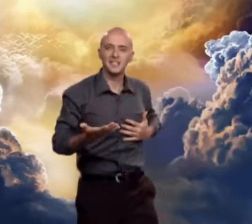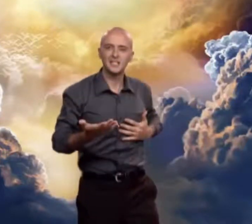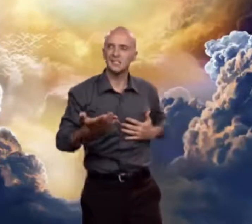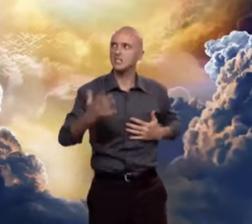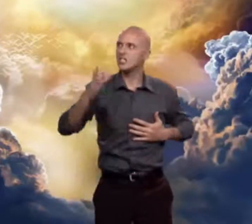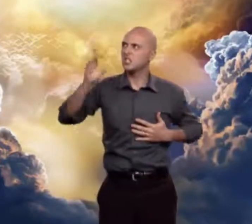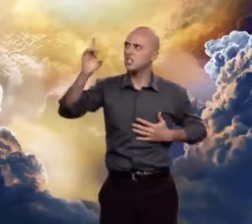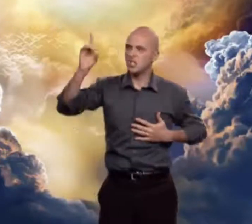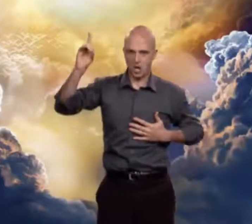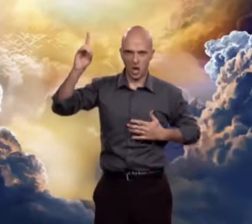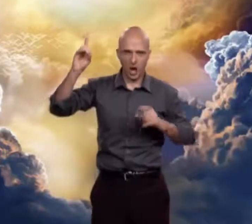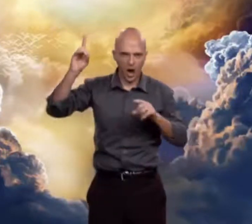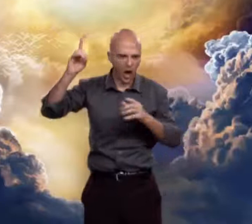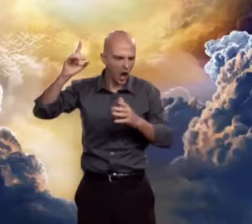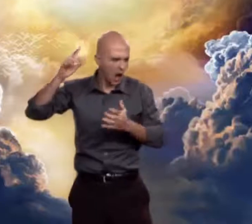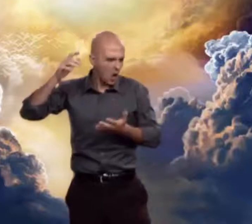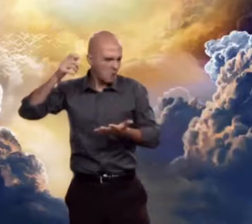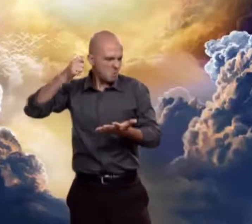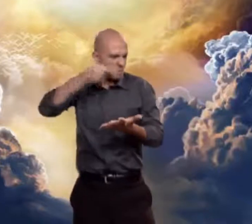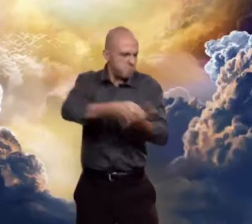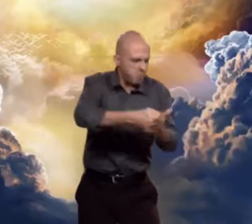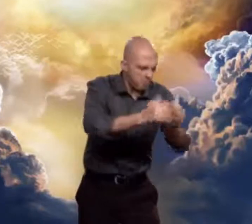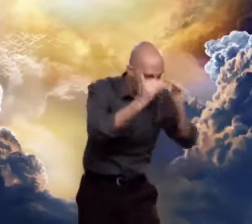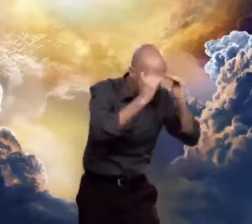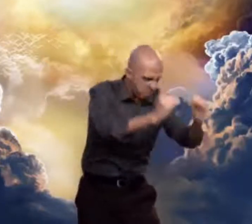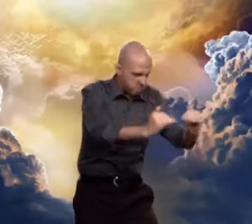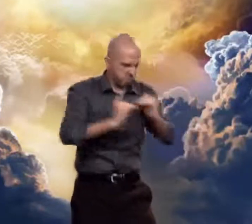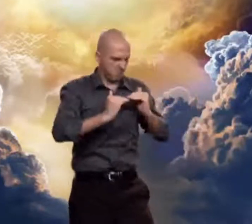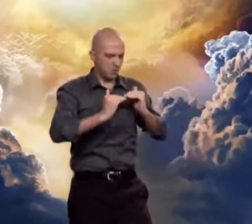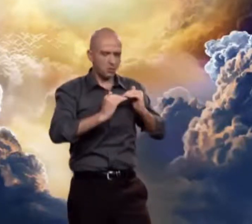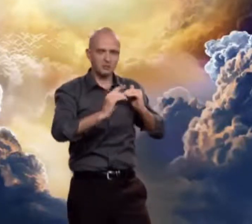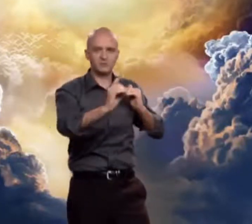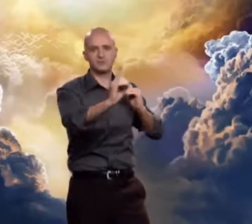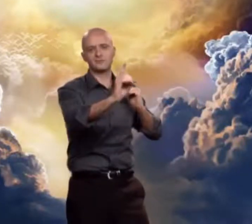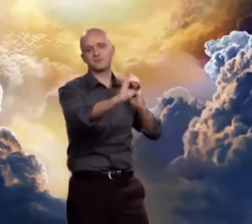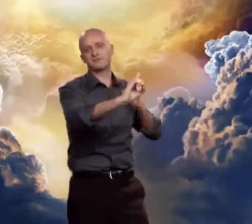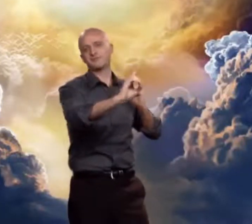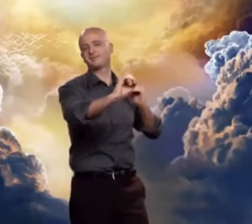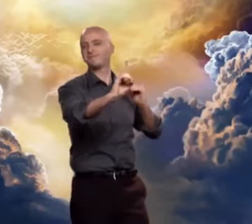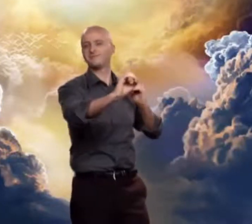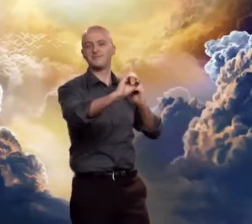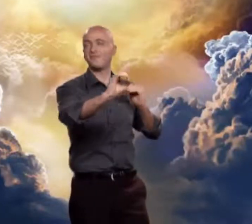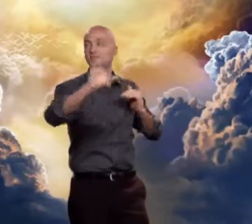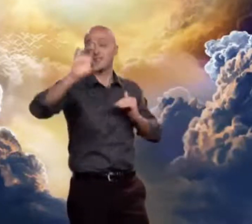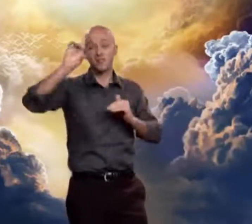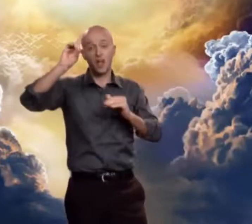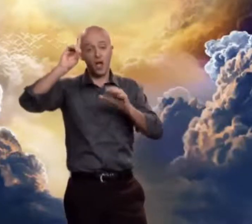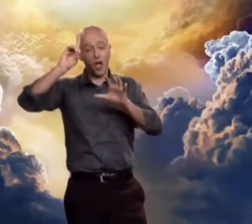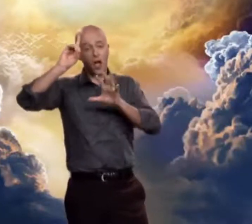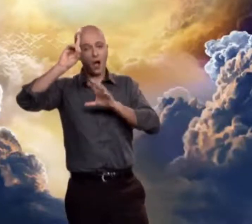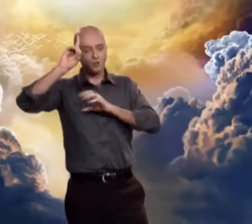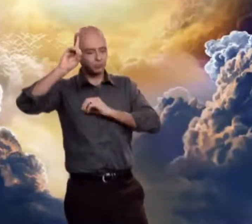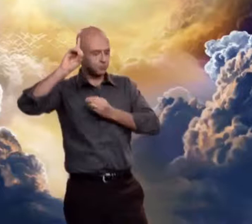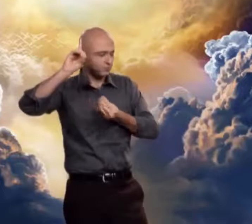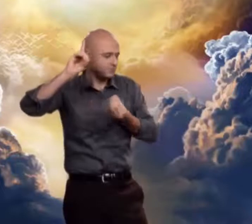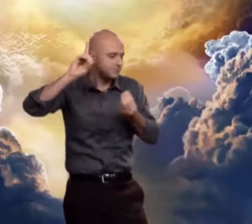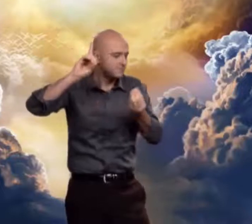sua perfeita harmonia com os princípios de justiça dessa lei. Deus não tem prazer na submissão forçada,